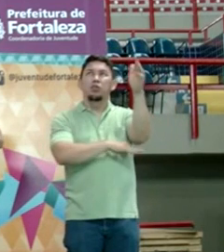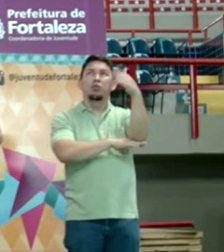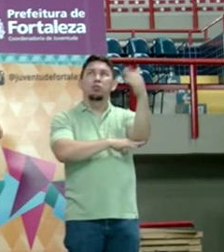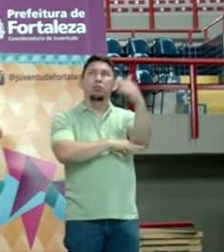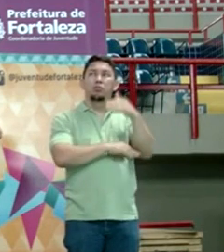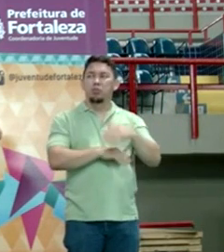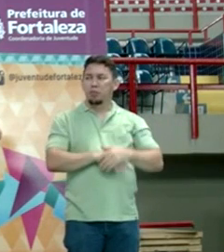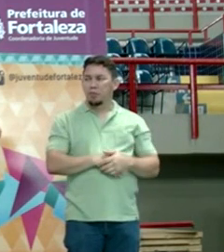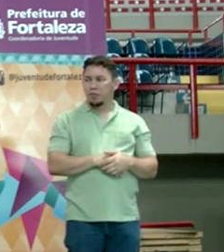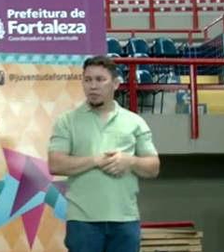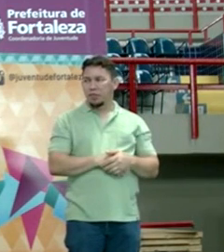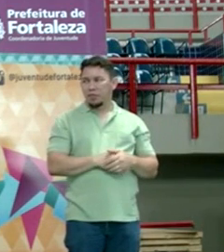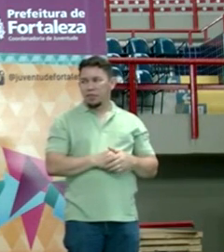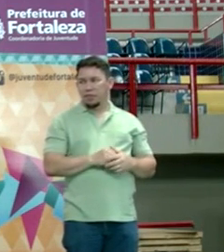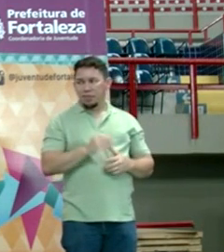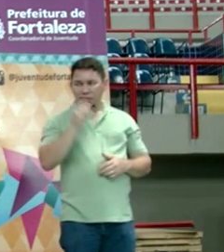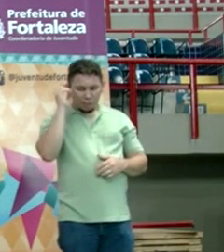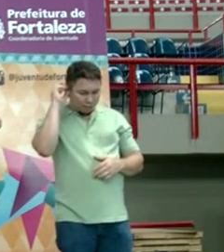balança?